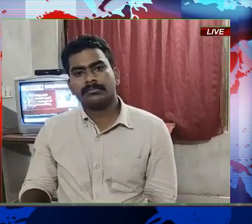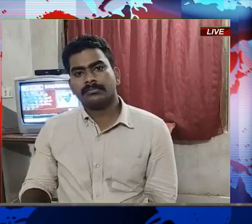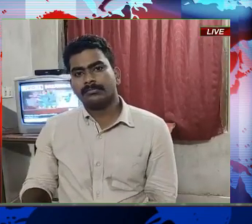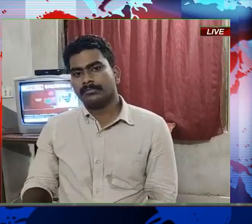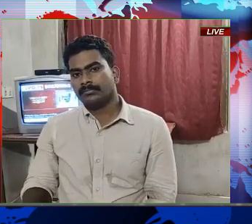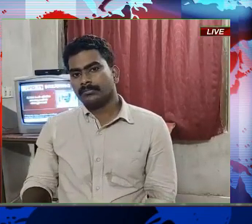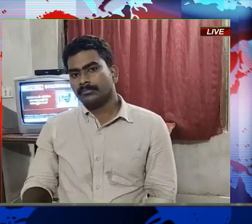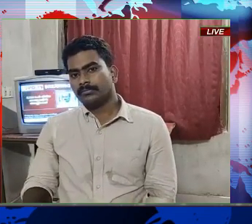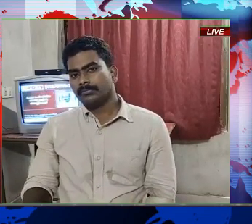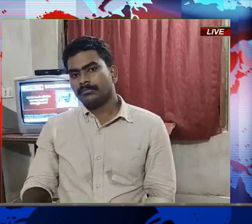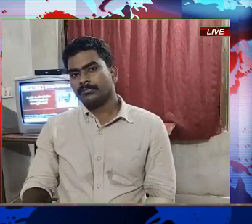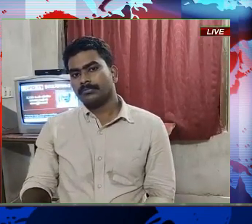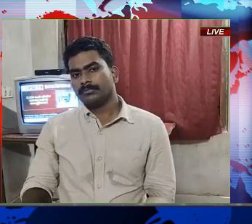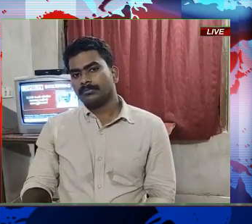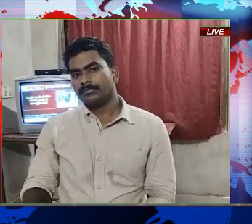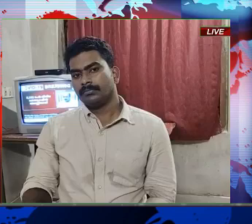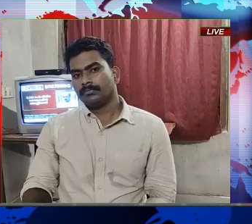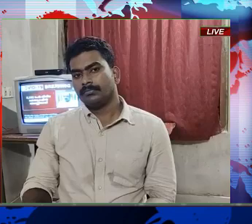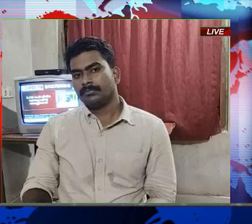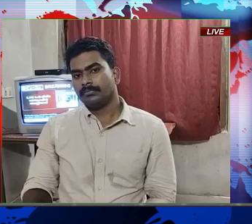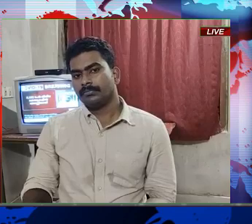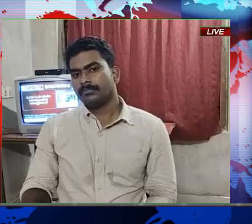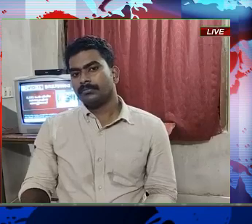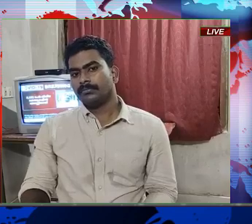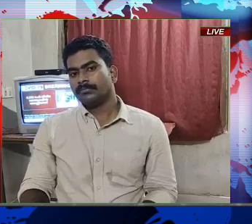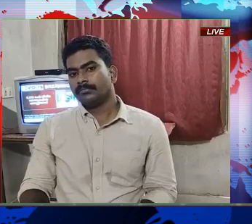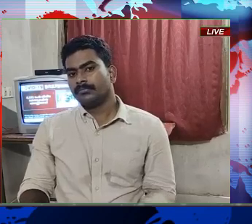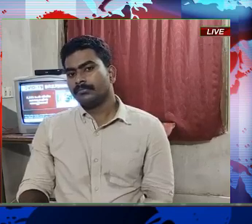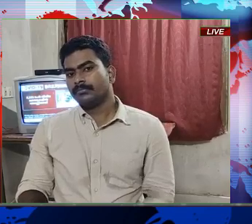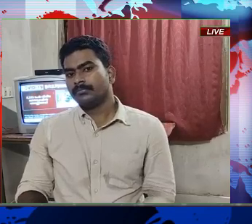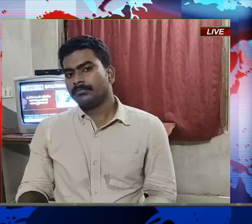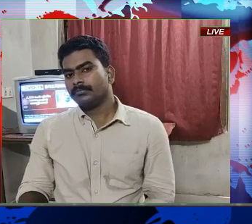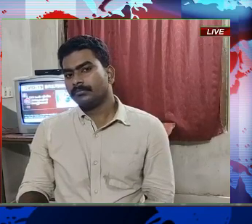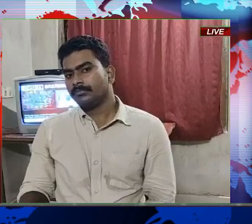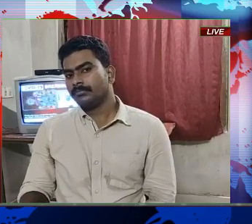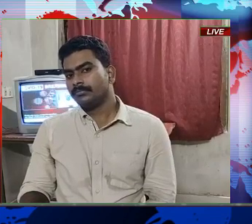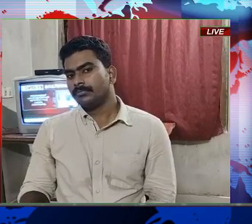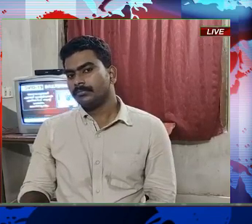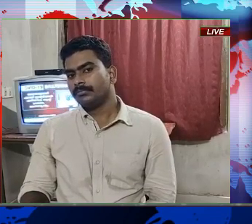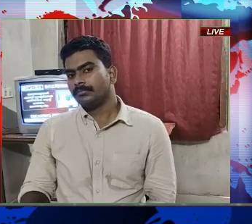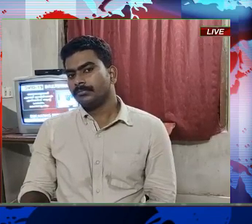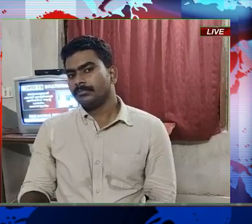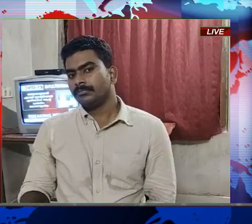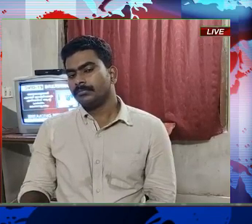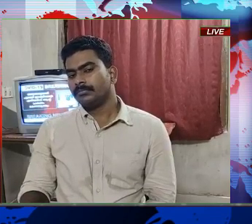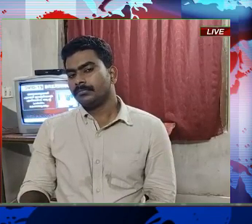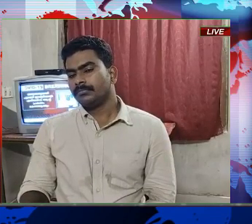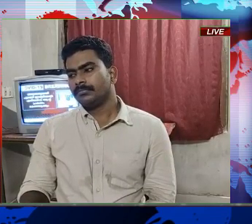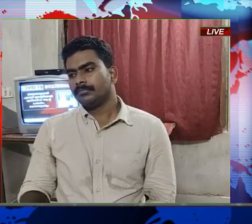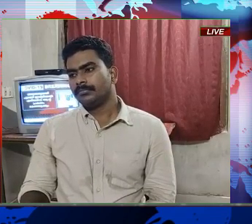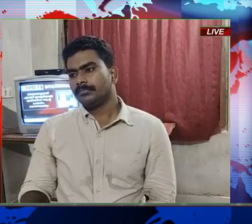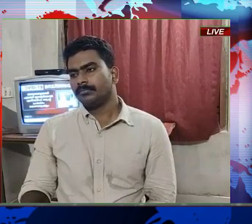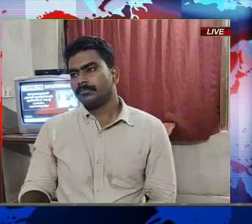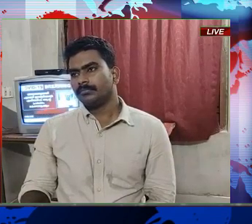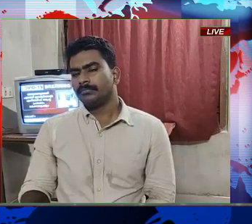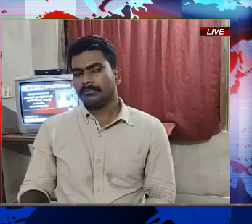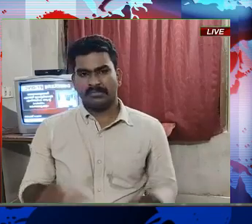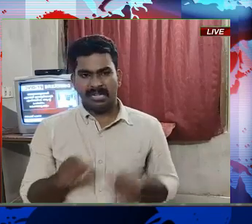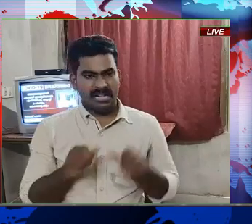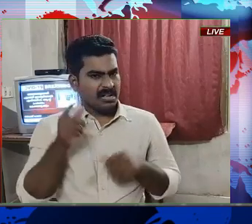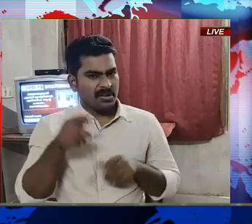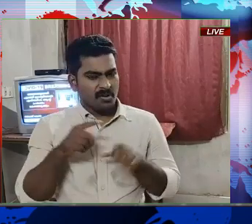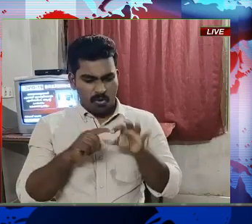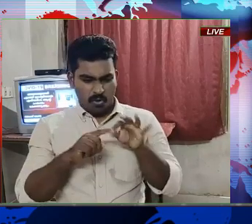തന്നെ പലവട്ടം റോഡ് ബ്ലോക്ക് മാറ്റണമെന്ന് വലിയ എഫർട്ട് എടുക്കുകയും ചെയ്തു. പക്ഷെ ഇപ്പോഴും ഈ സ്ഥിതി